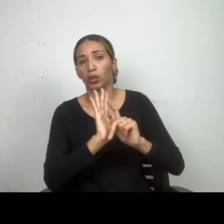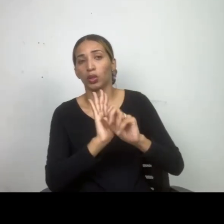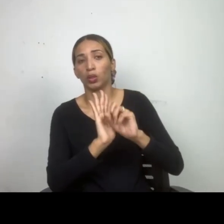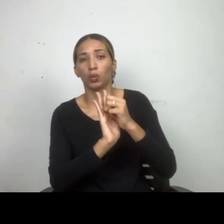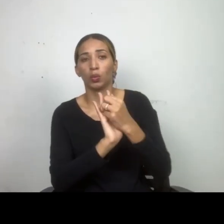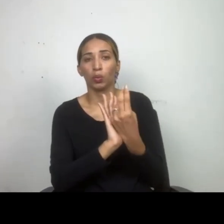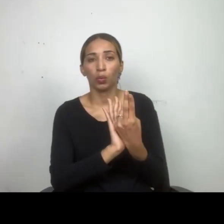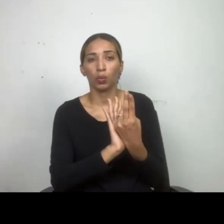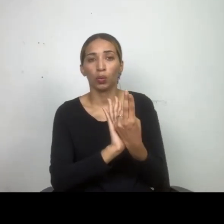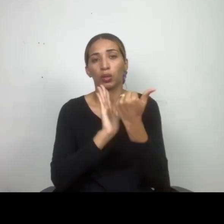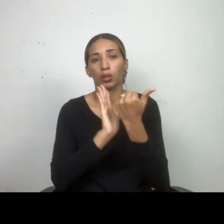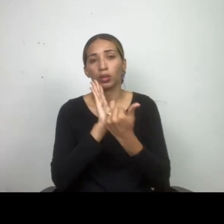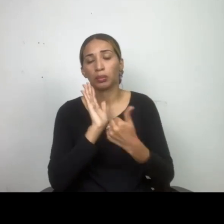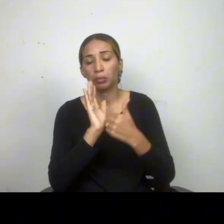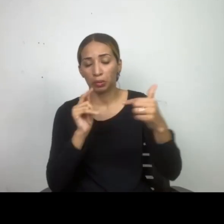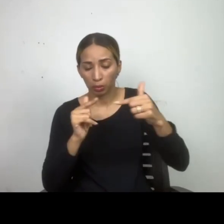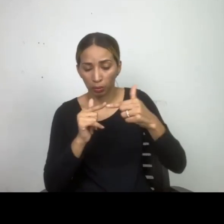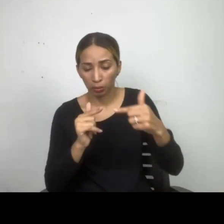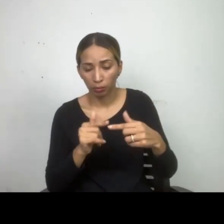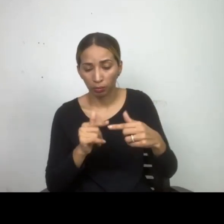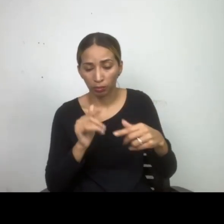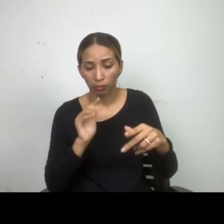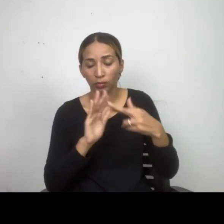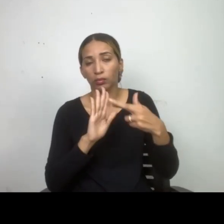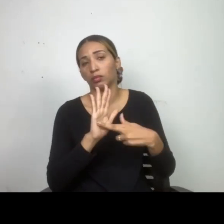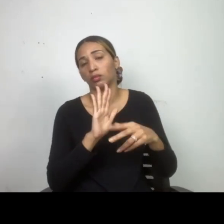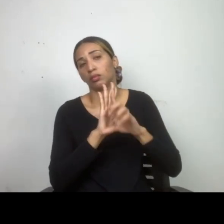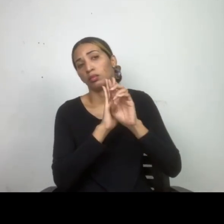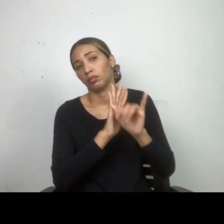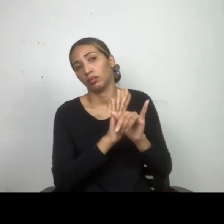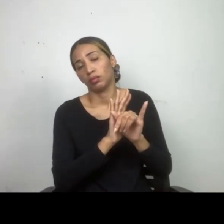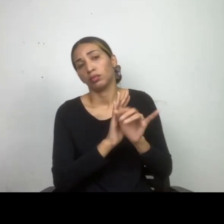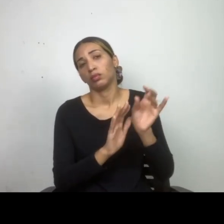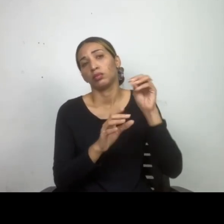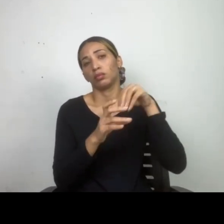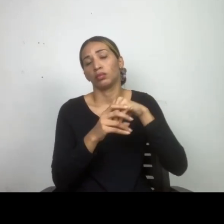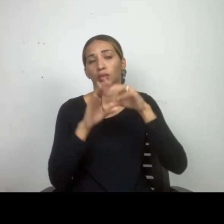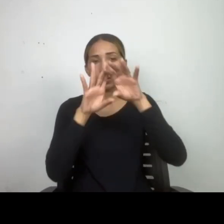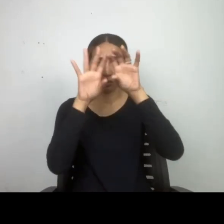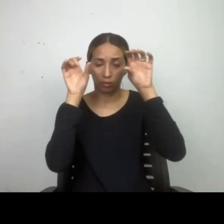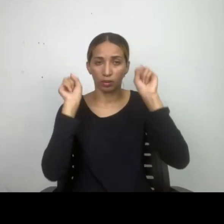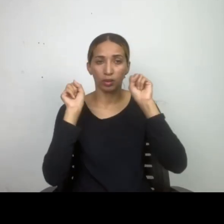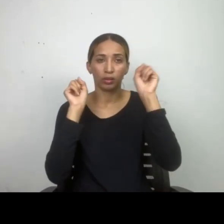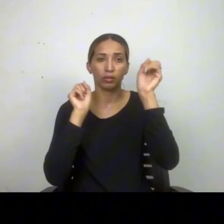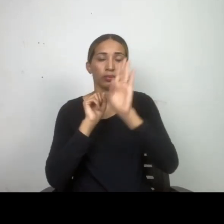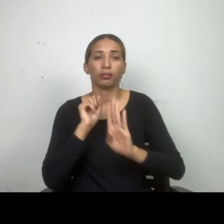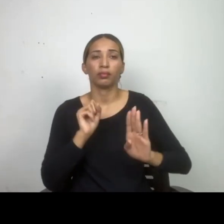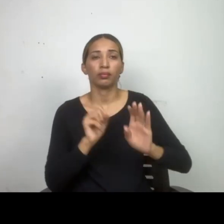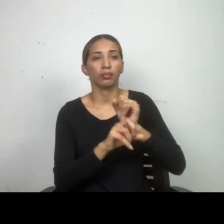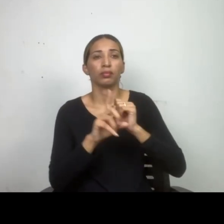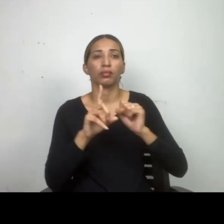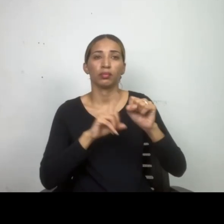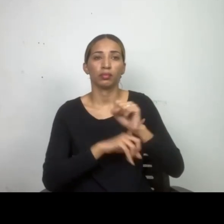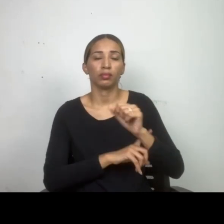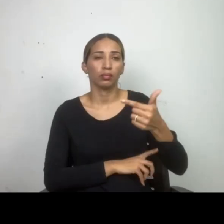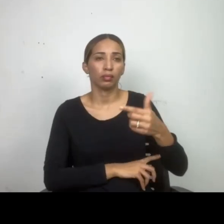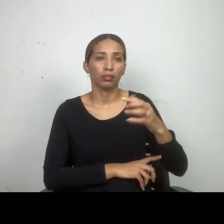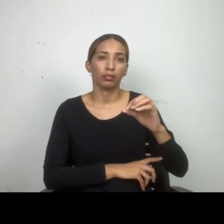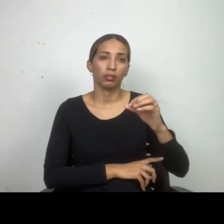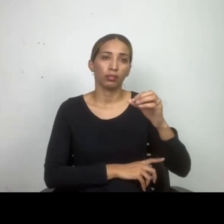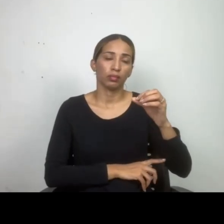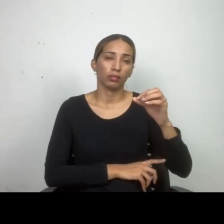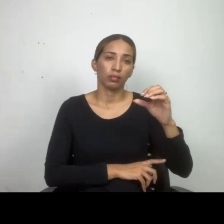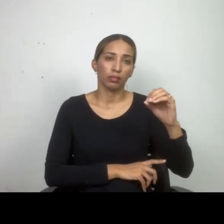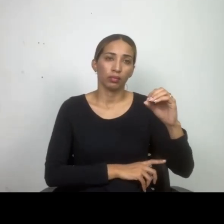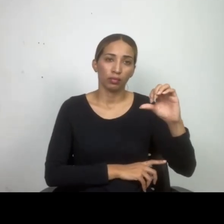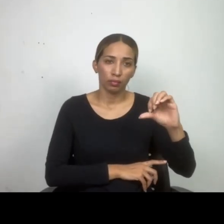nos critérios normativos das resoluções, né, do Conselho Nacional de Assistência Social de 2009 e 2011.